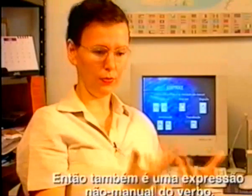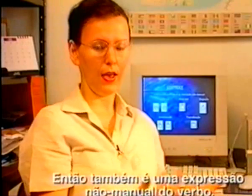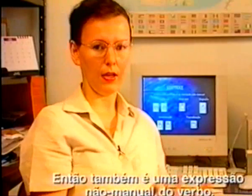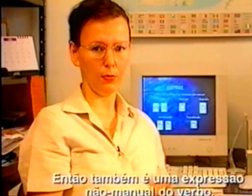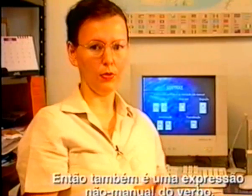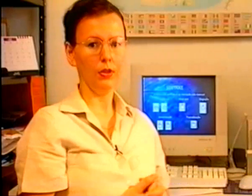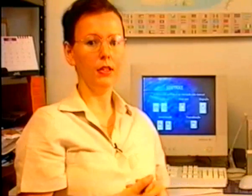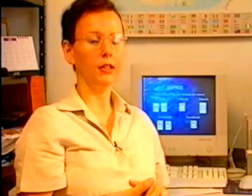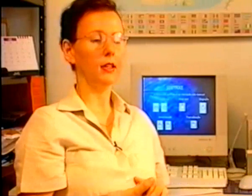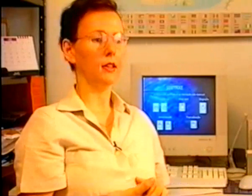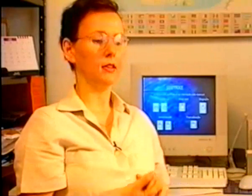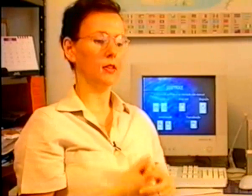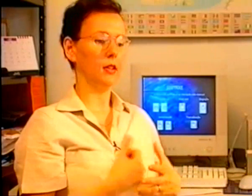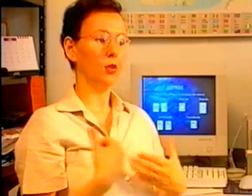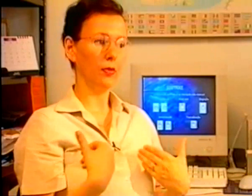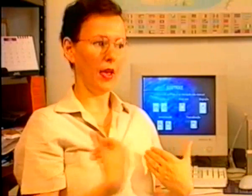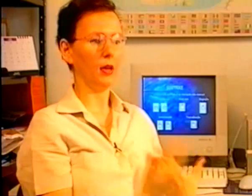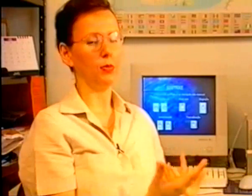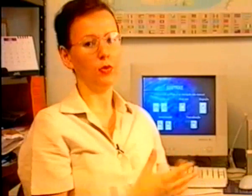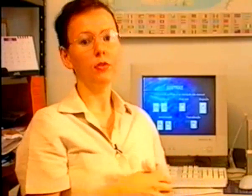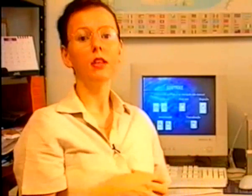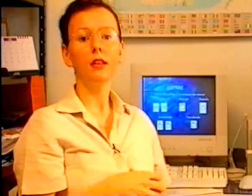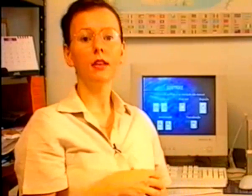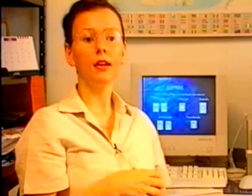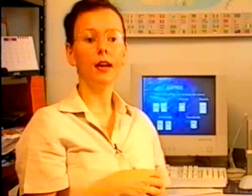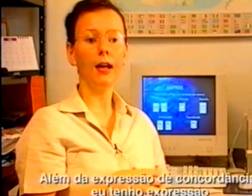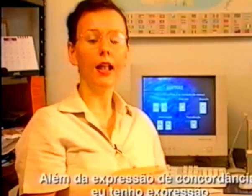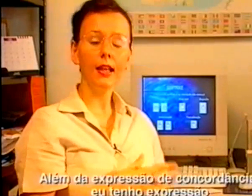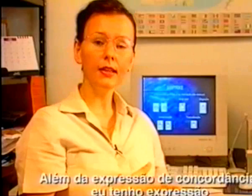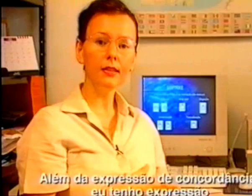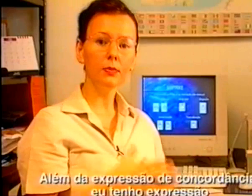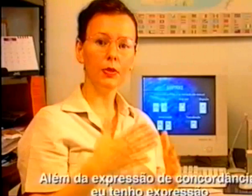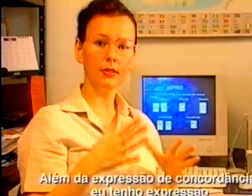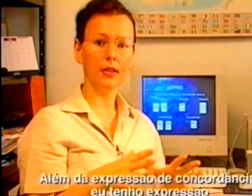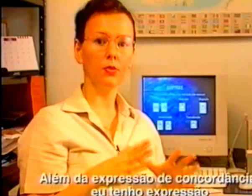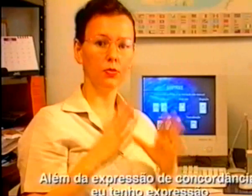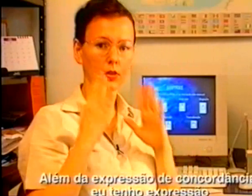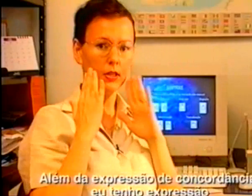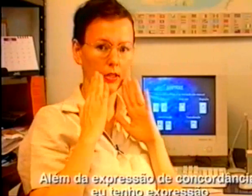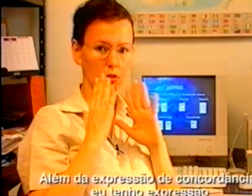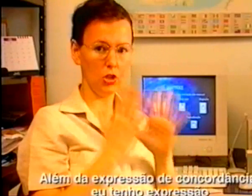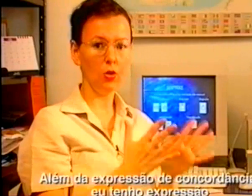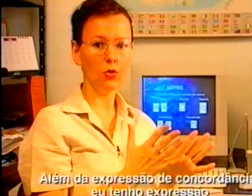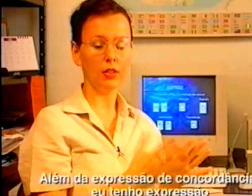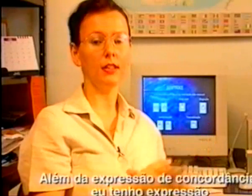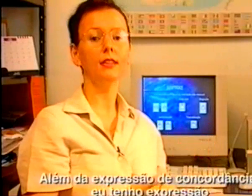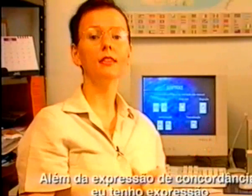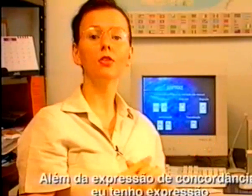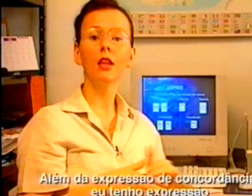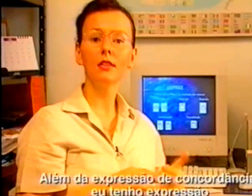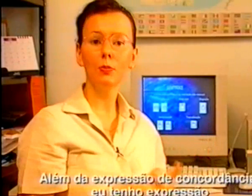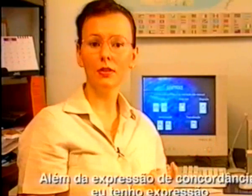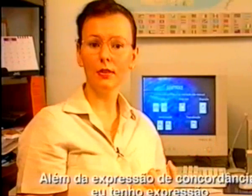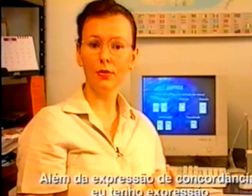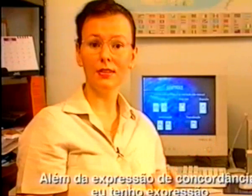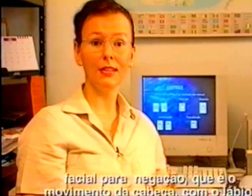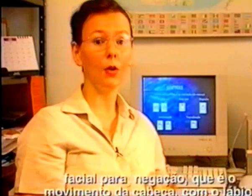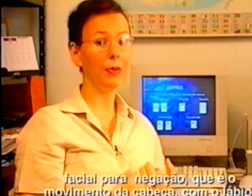do verbo, no verbo. Além da expressão de concordância, eu tenho expressão facial